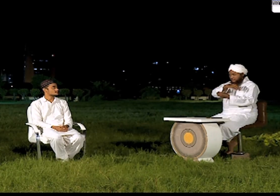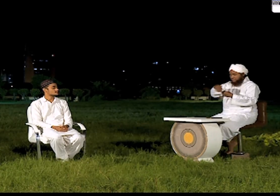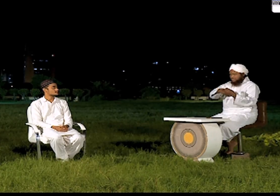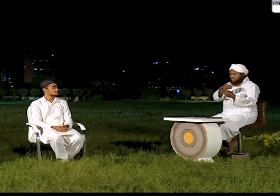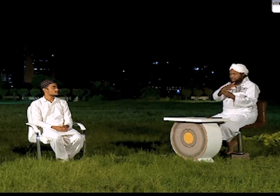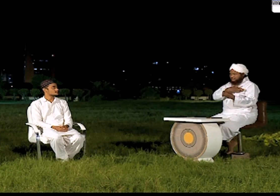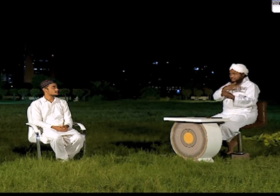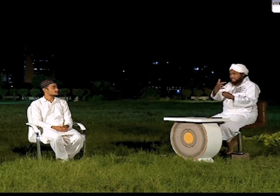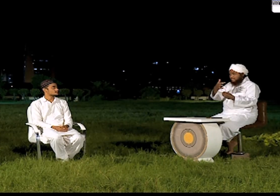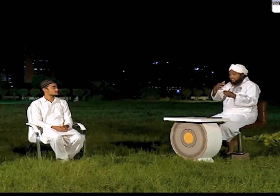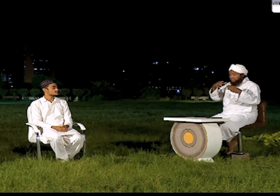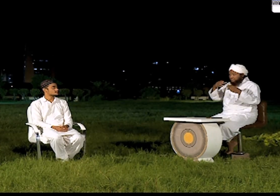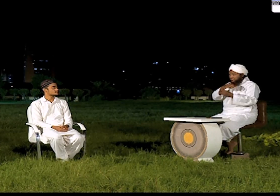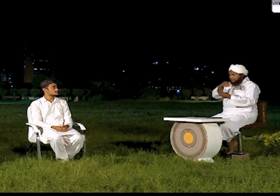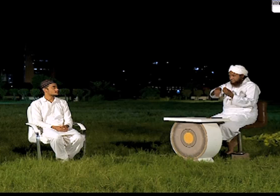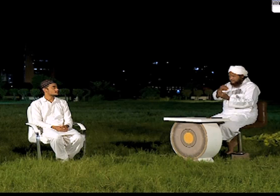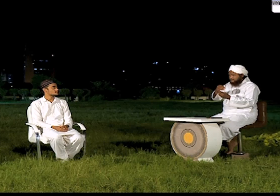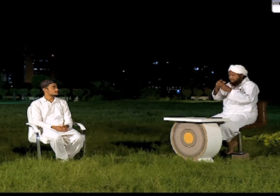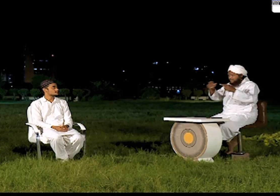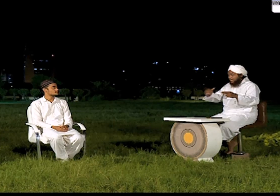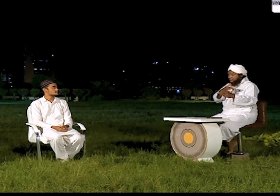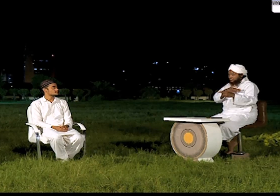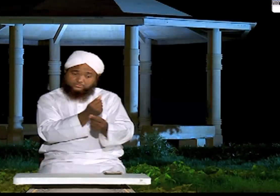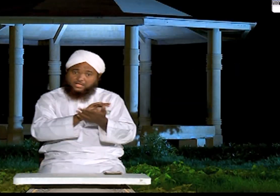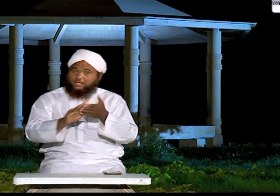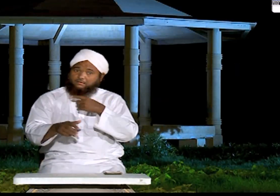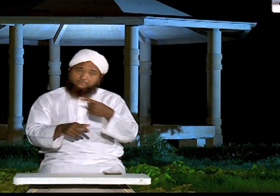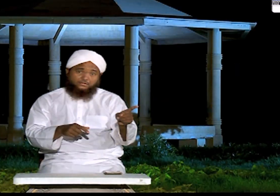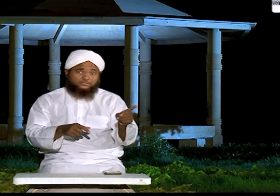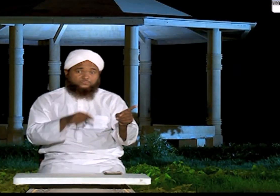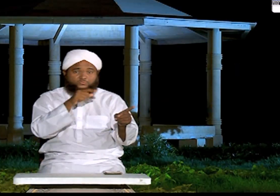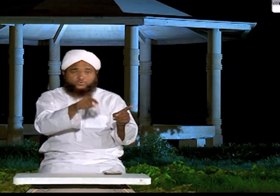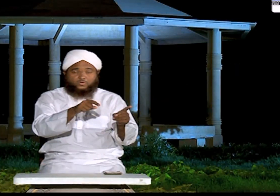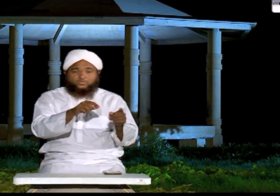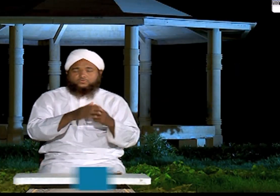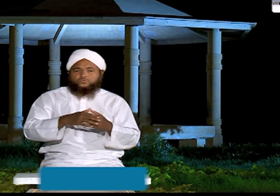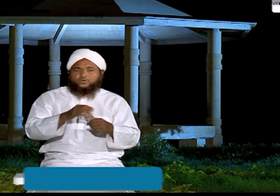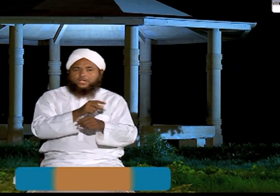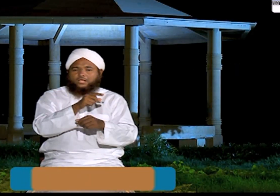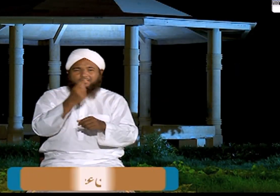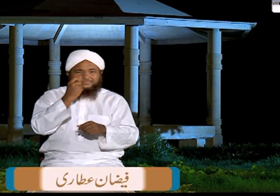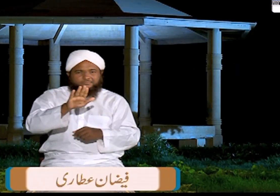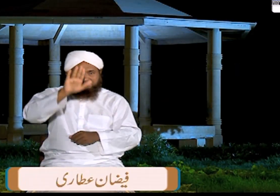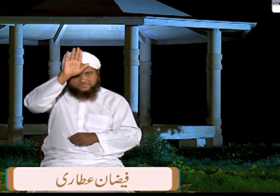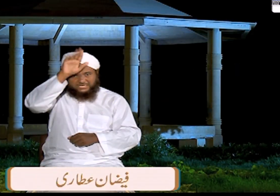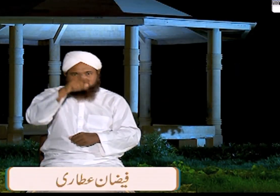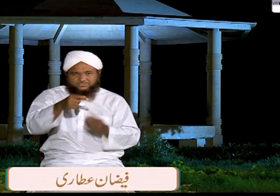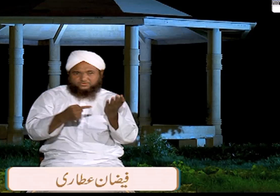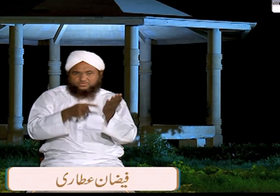کیا نہ کرتا فوراں برے ارادوں سے تائب ہو گیا اور ابھی عالم صاحب گئے بھی نہ تھے کہ وہ بلکل ٹھیک ہو